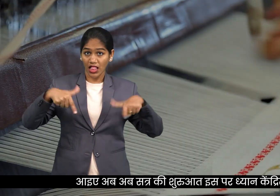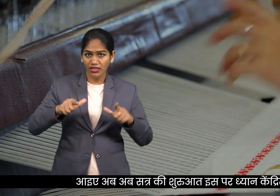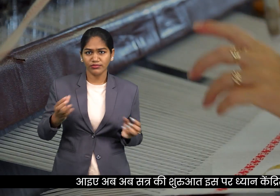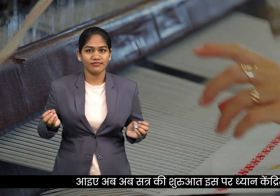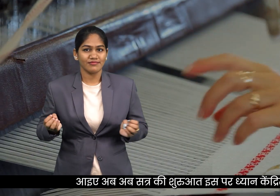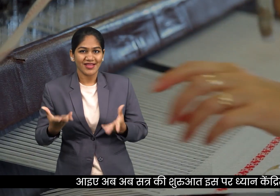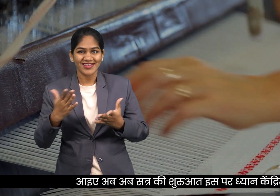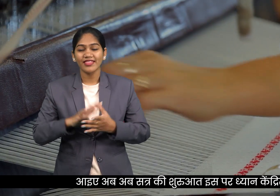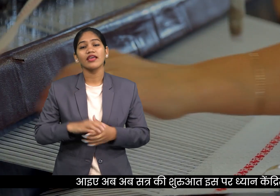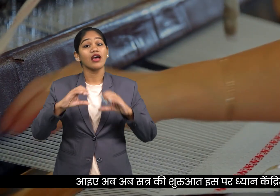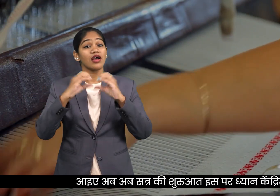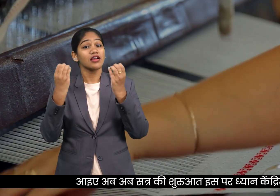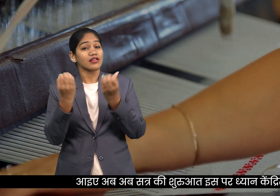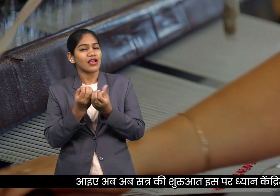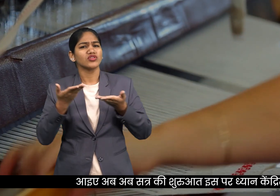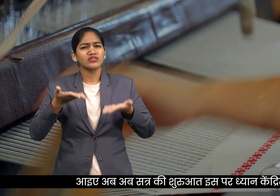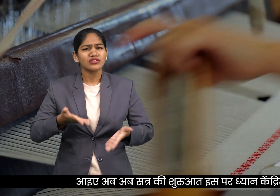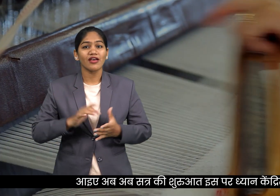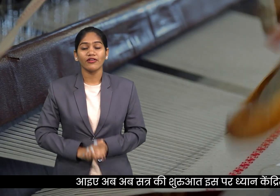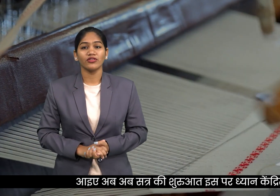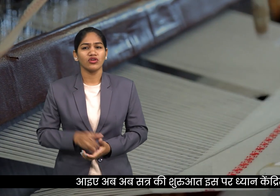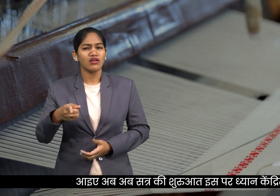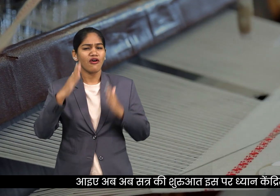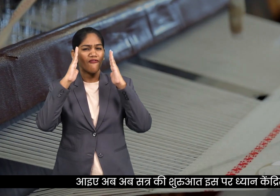आइए अब इस पर ध्यान केंद्रित करते हैं।